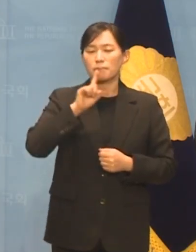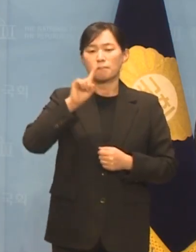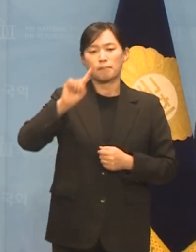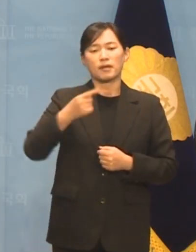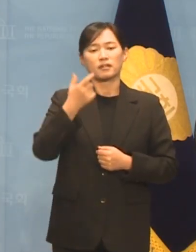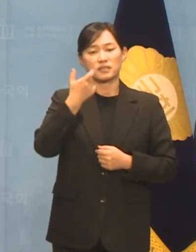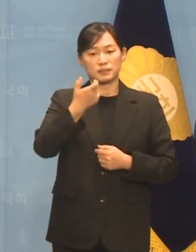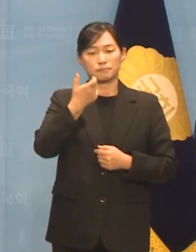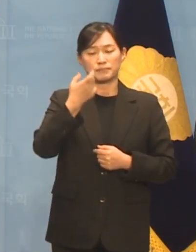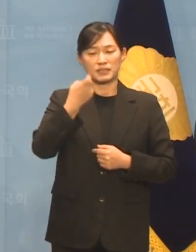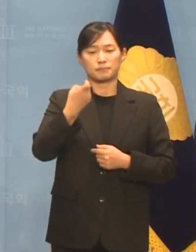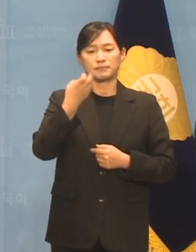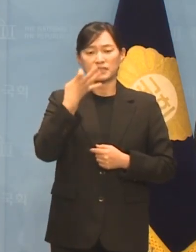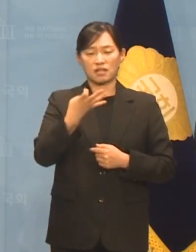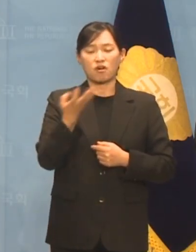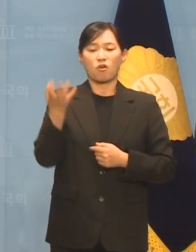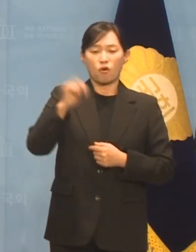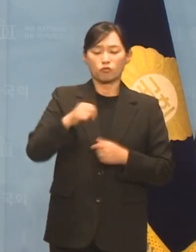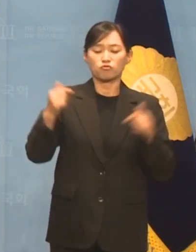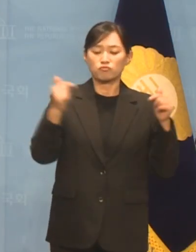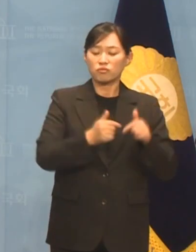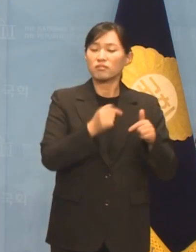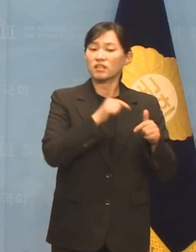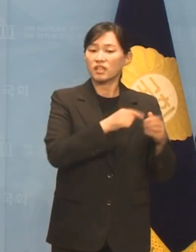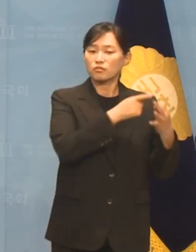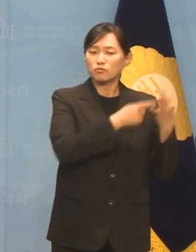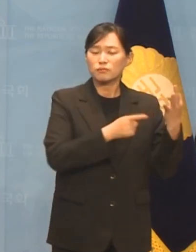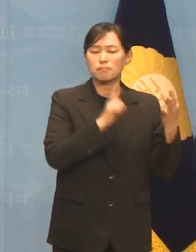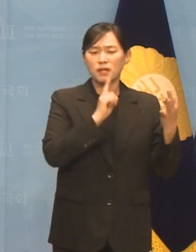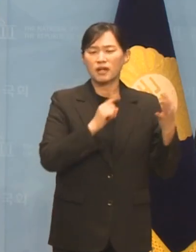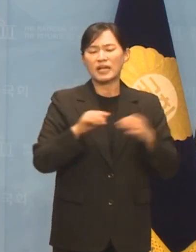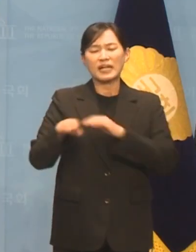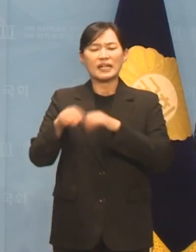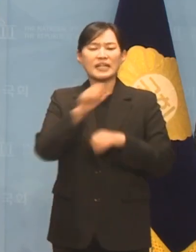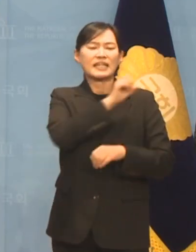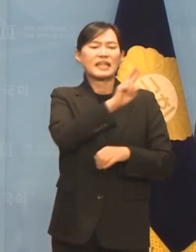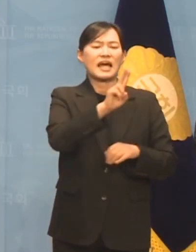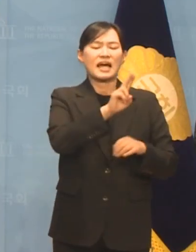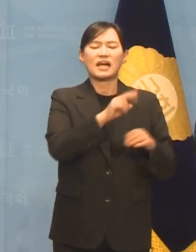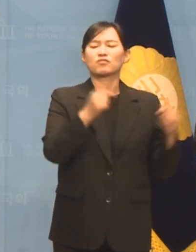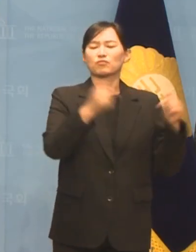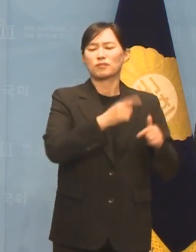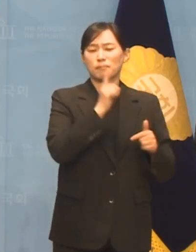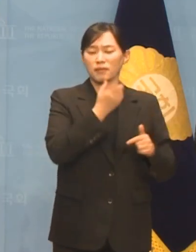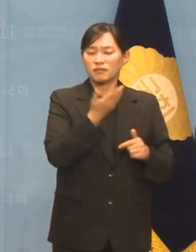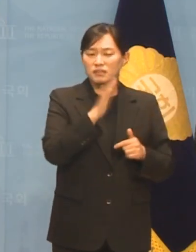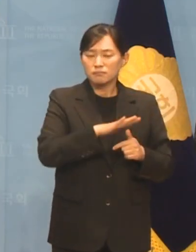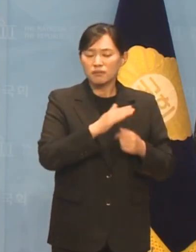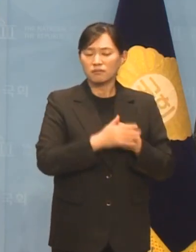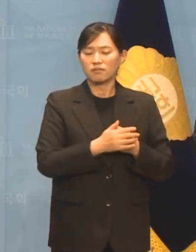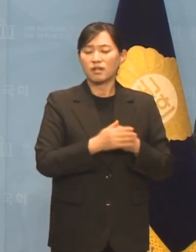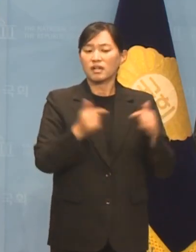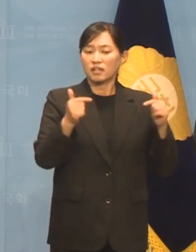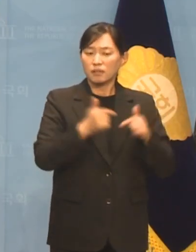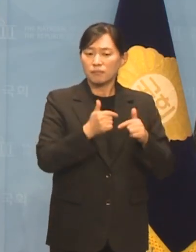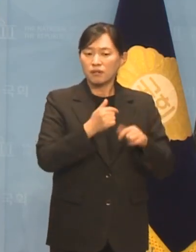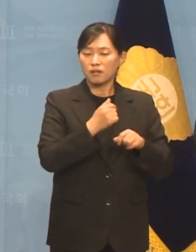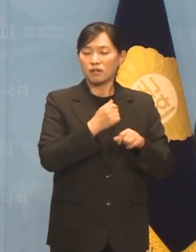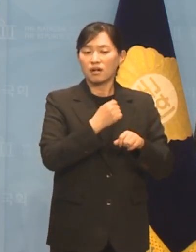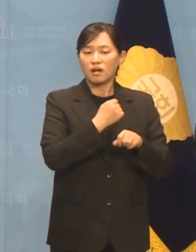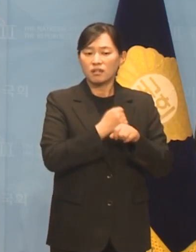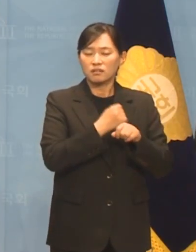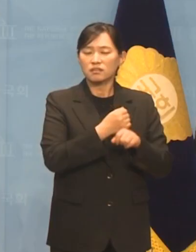원이 삭감되었고 윤 대통령은 이를 야당의 삭감이라고 주장했으나 감액 의견을 낸 것은